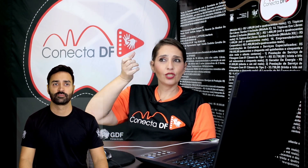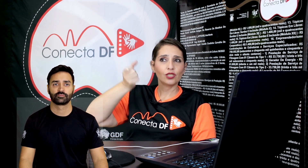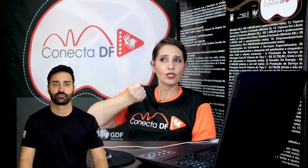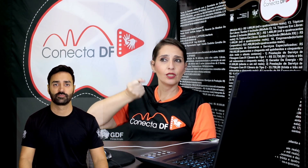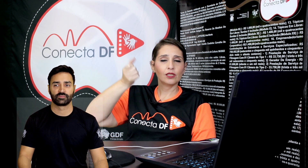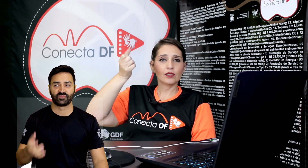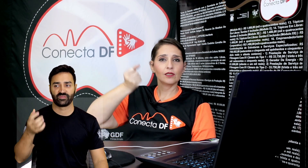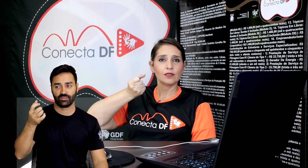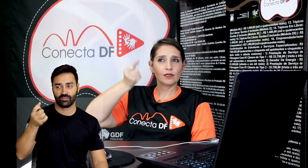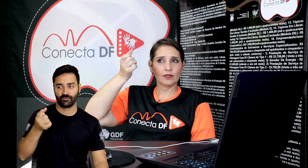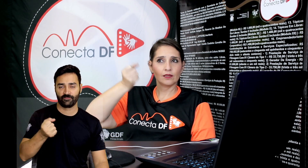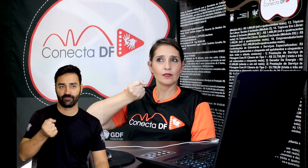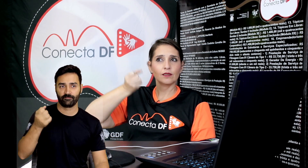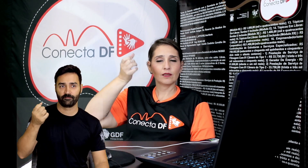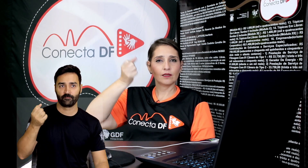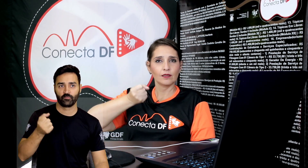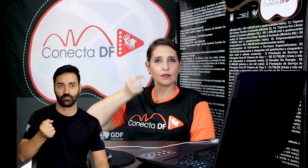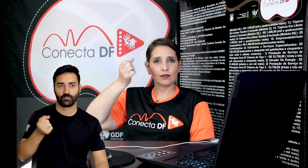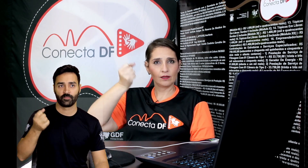Leite.